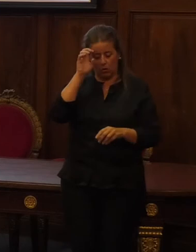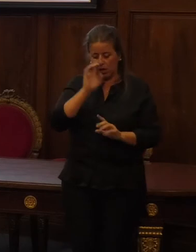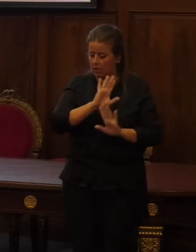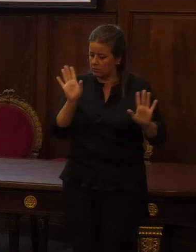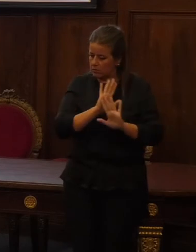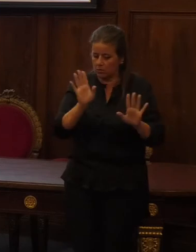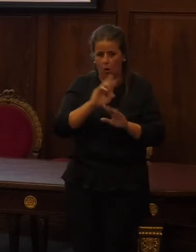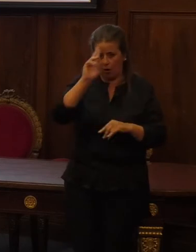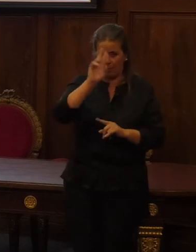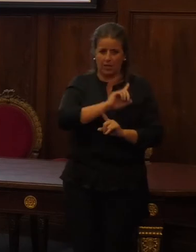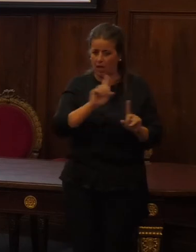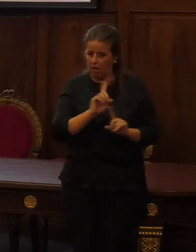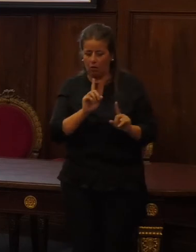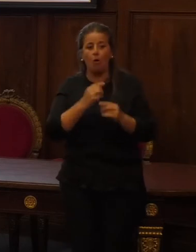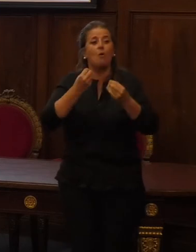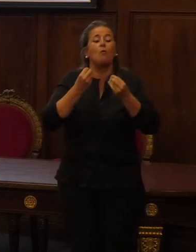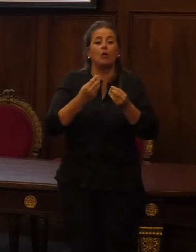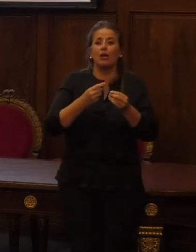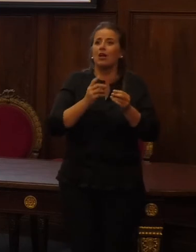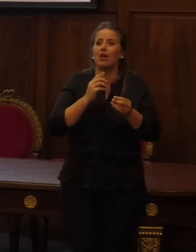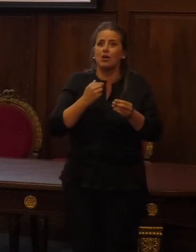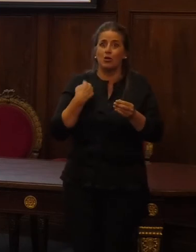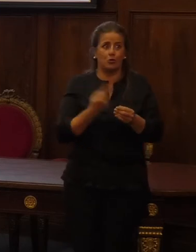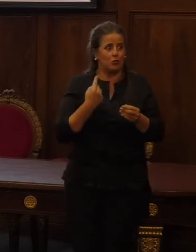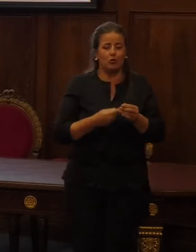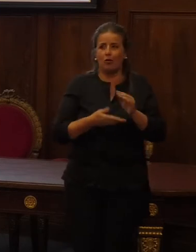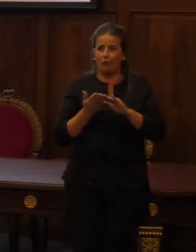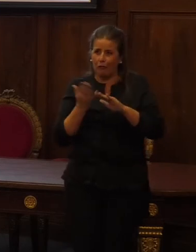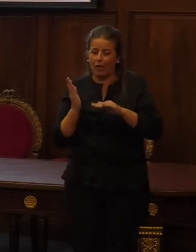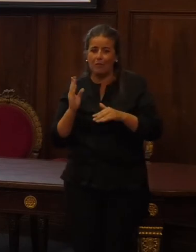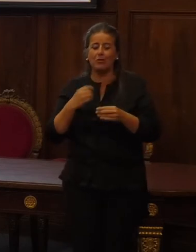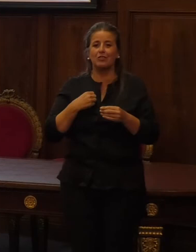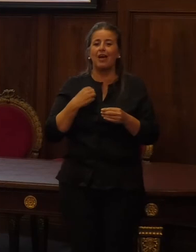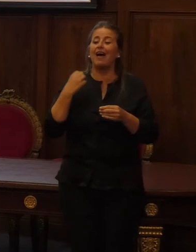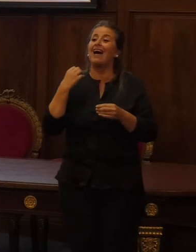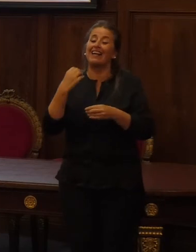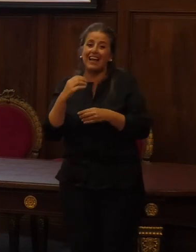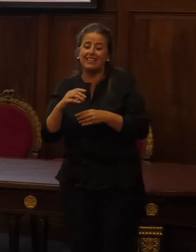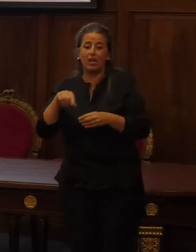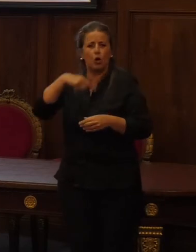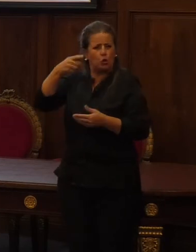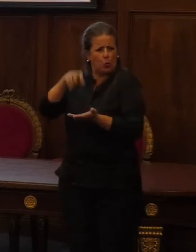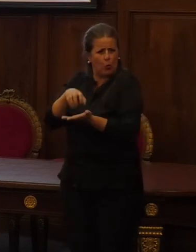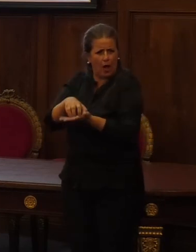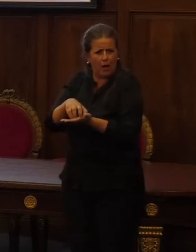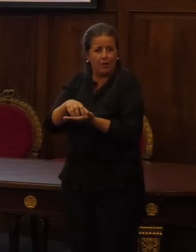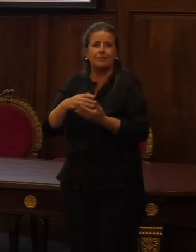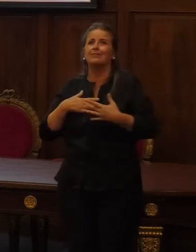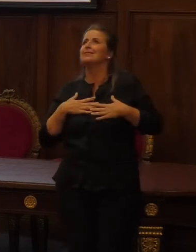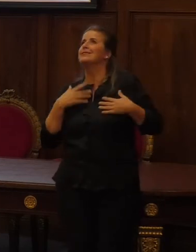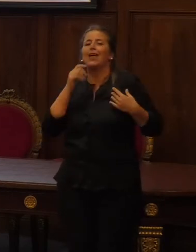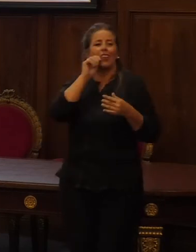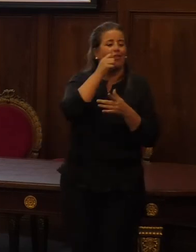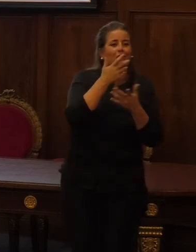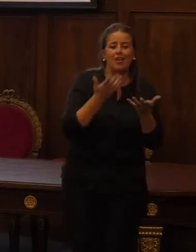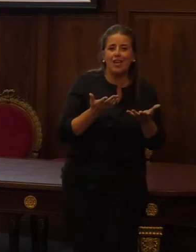acuerdo no respetado cuando nosotros nos fuimos a tener clases en otro lugar que para nosotros era un paraíso